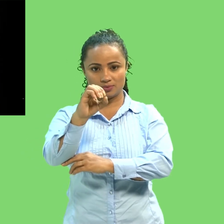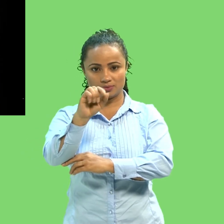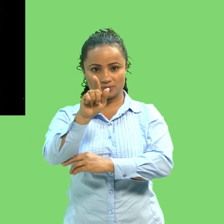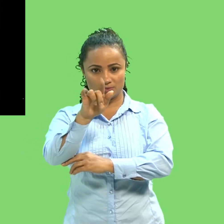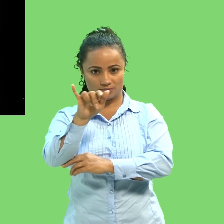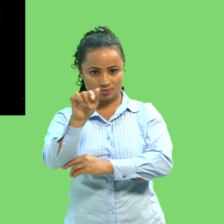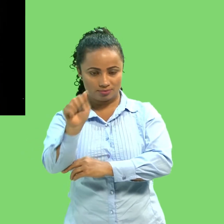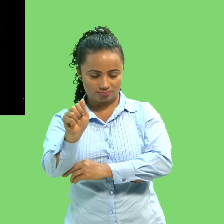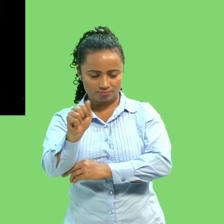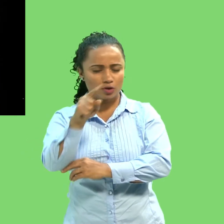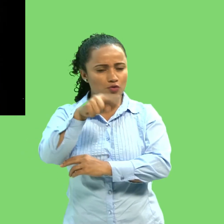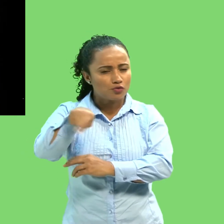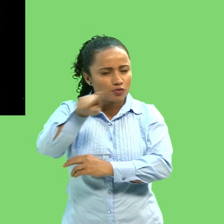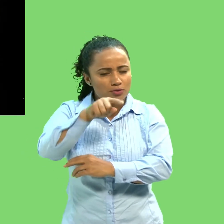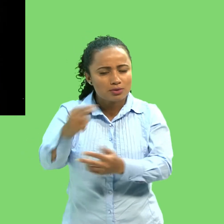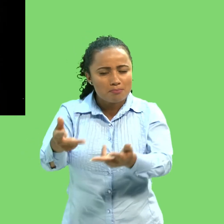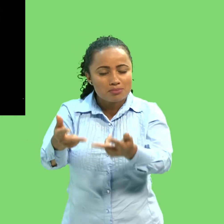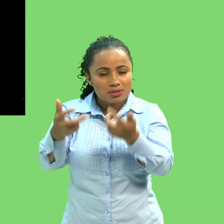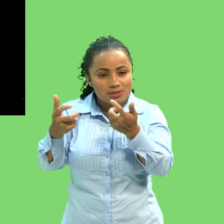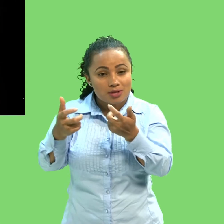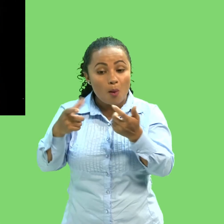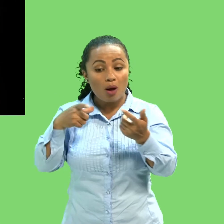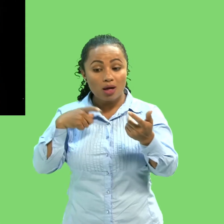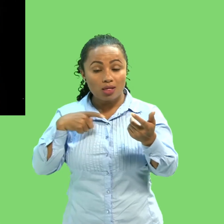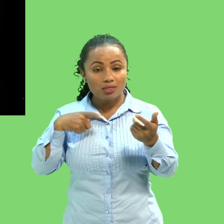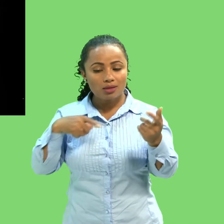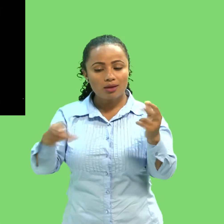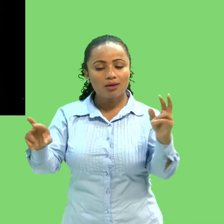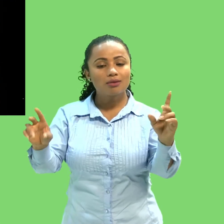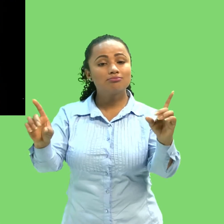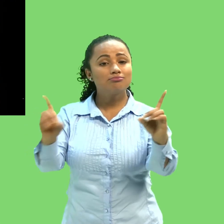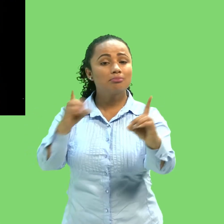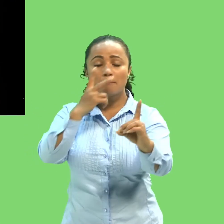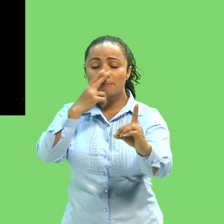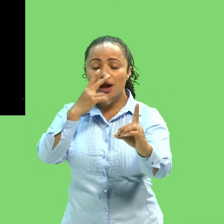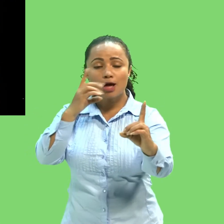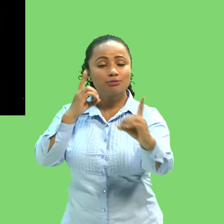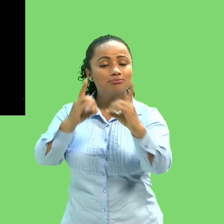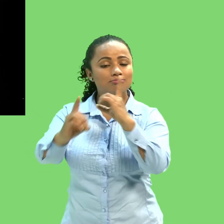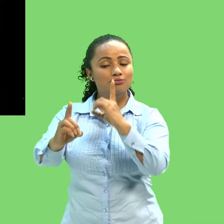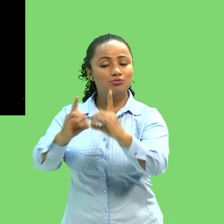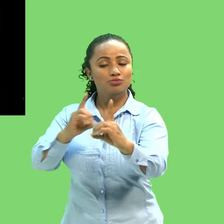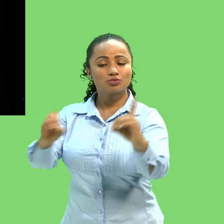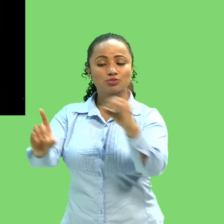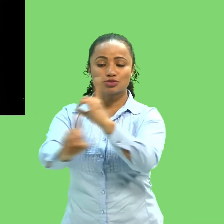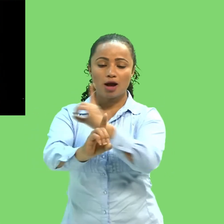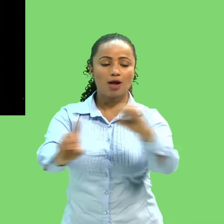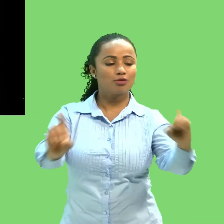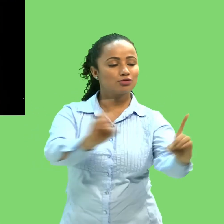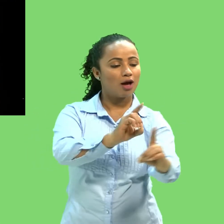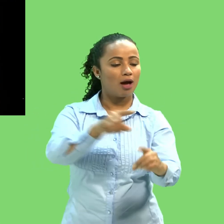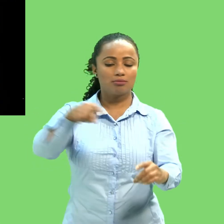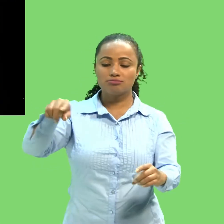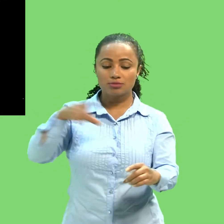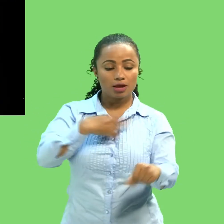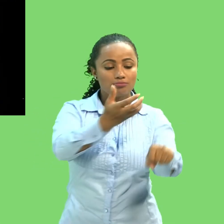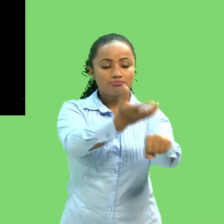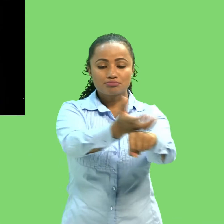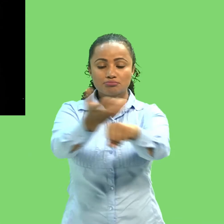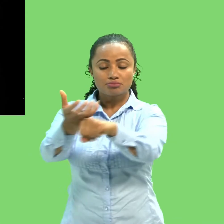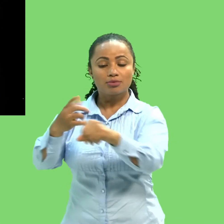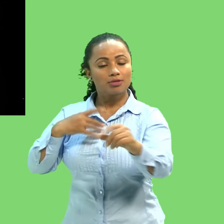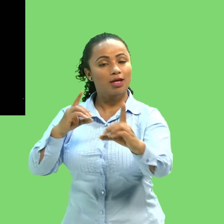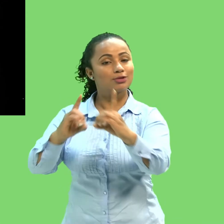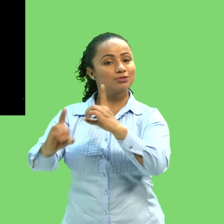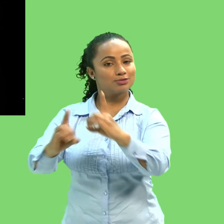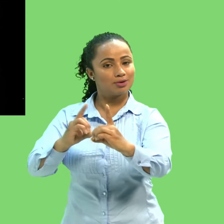Então percebe que, na verdade, aqui nós vamos ter uma relação de dialogia mesmo, né? Relação dialógica entre as várias disciplinas. Ok?